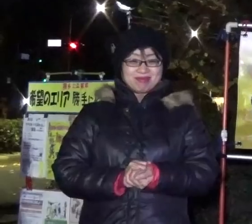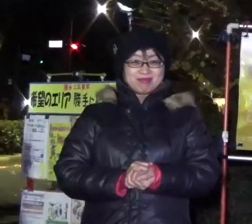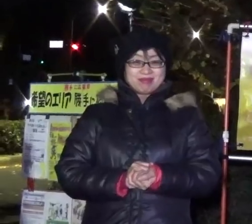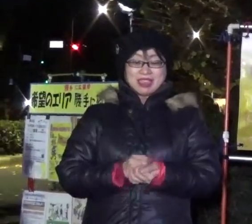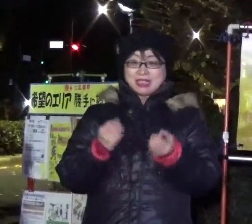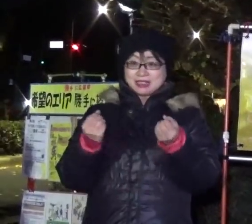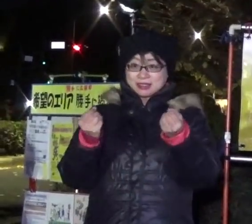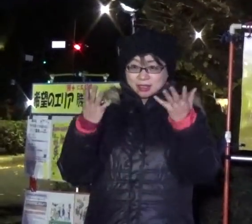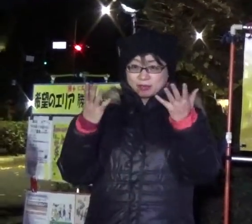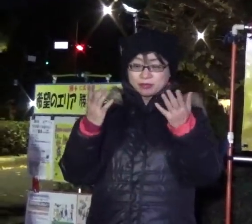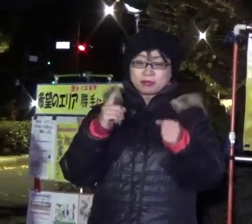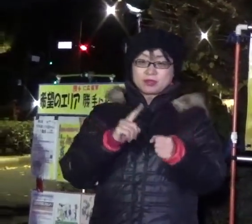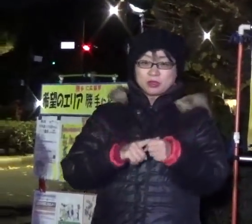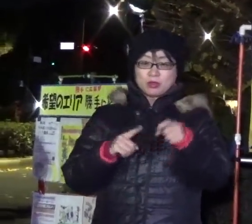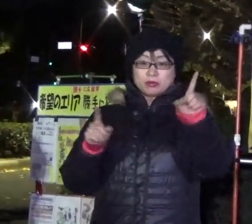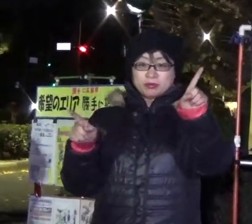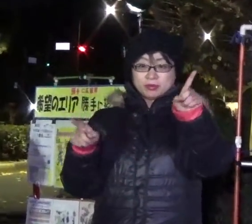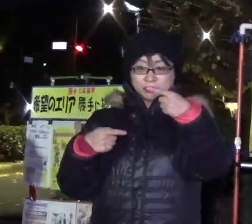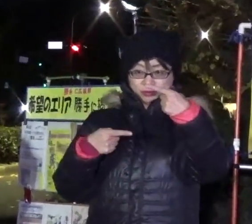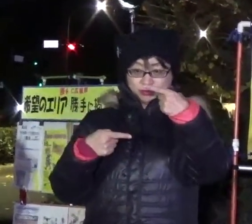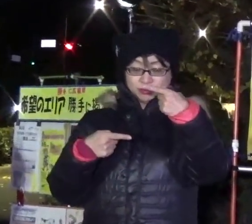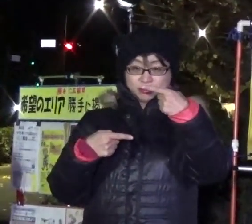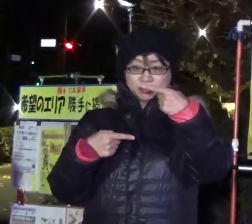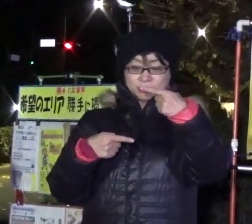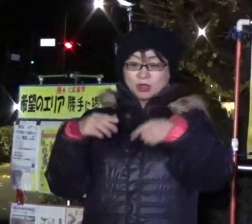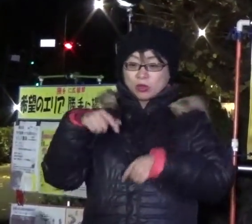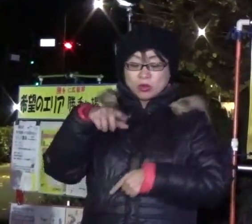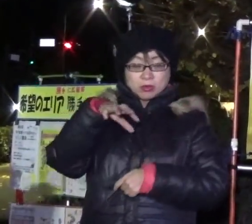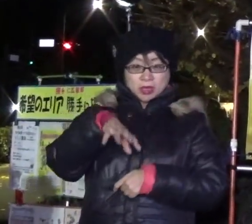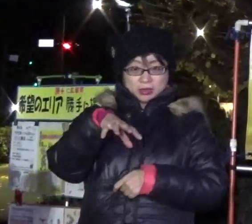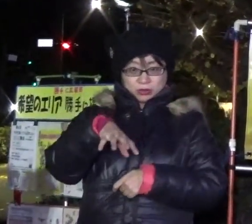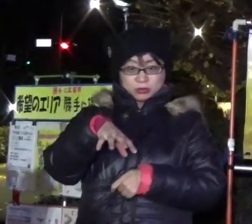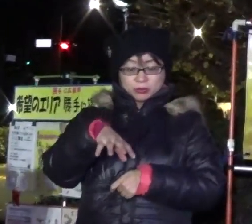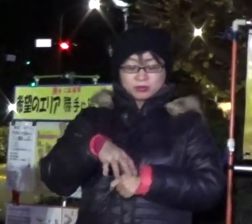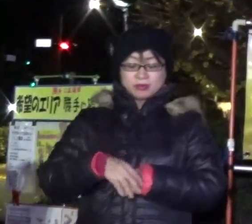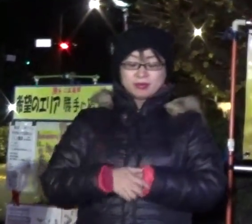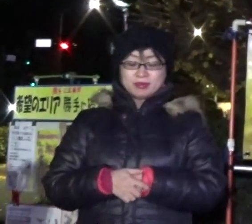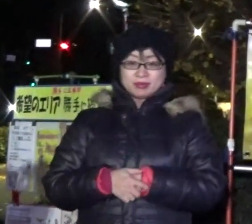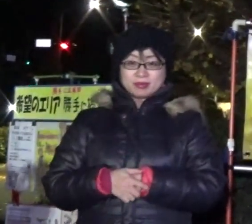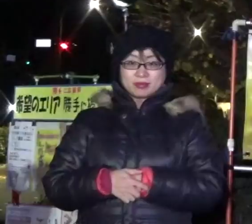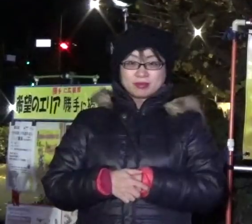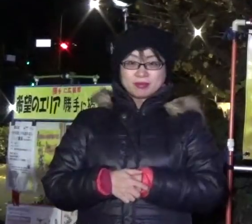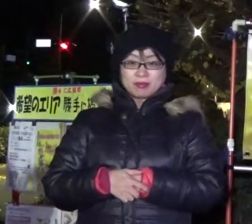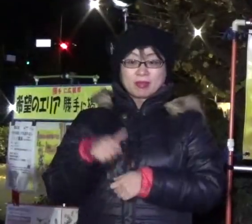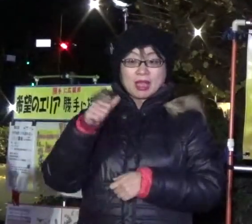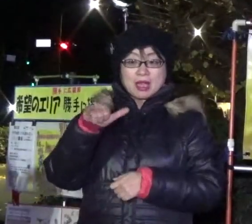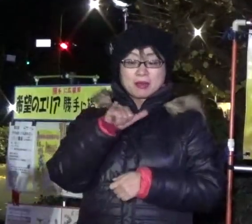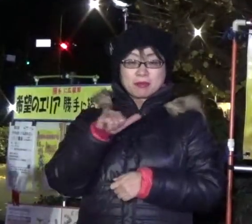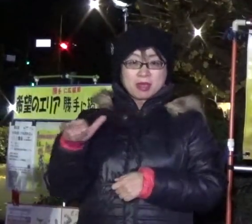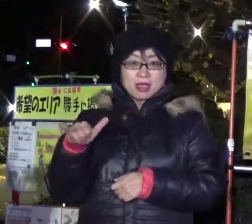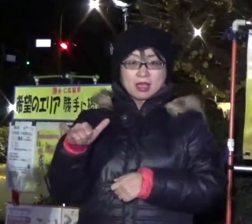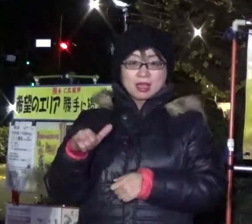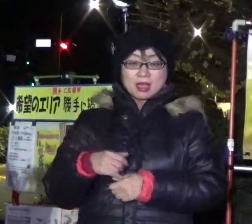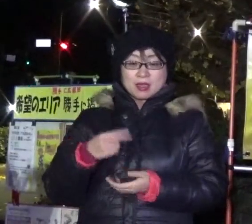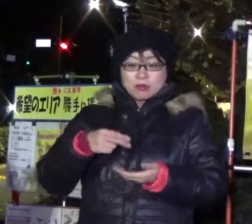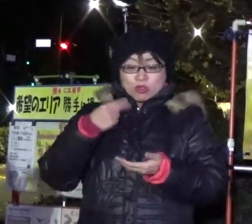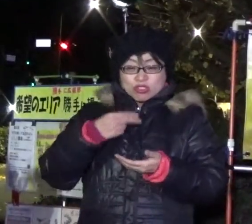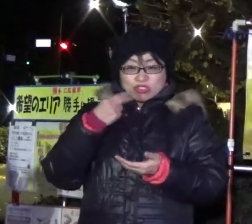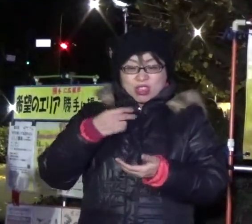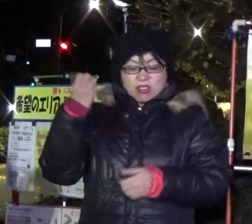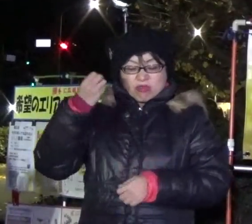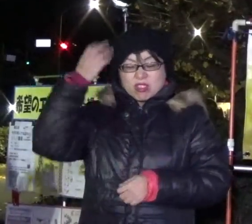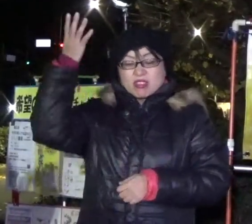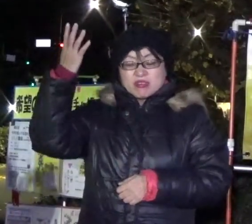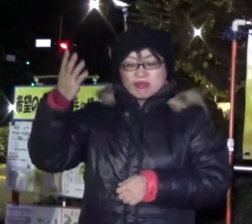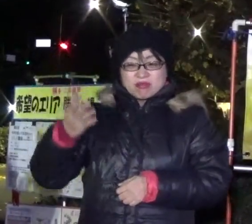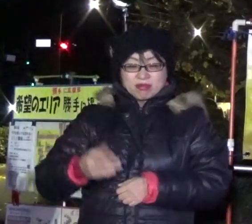新年早々1月1日、ここで、安倍が国民は餅食ったらみんな忘れるだろう